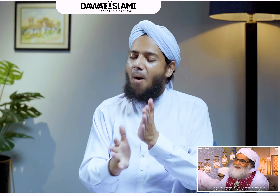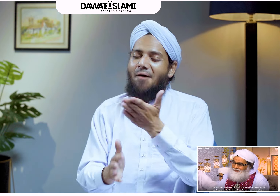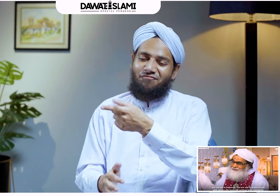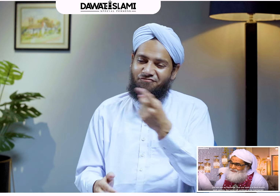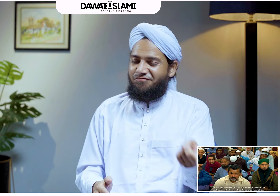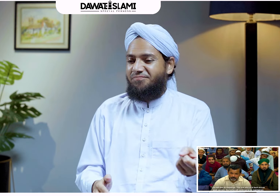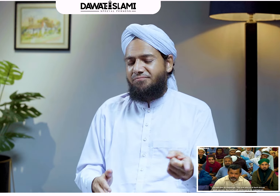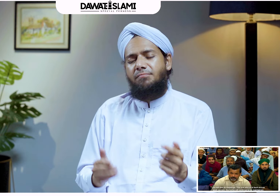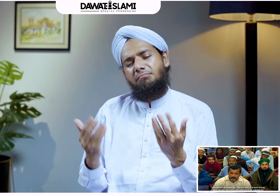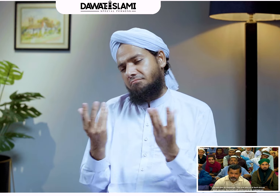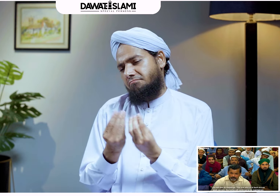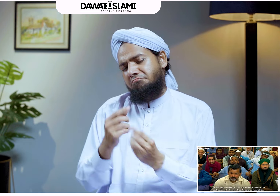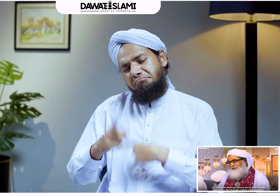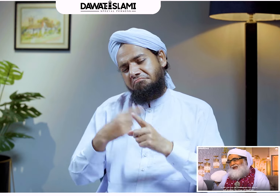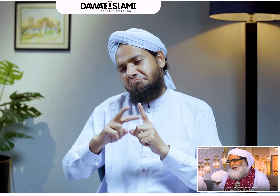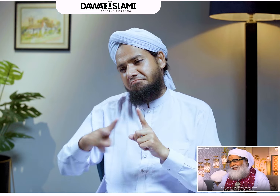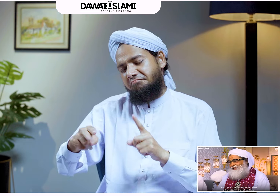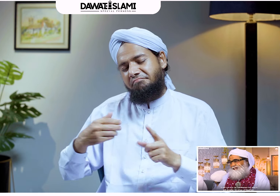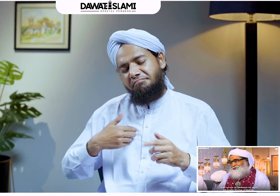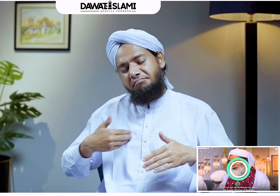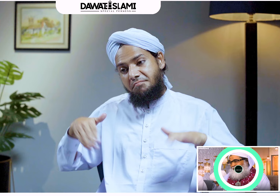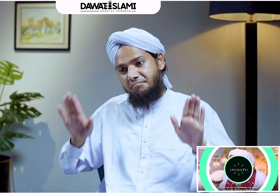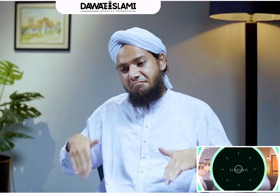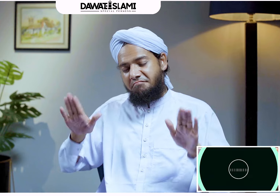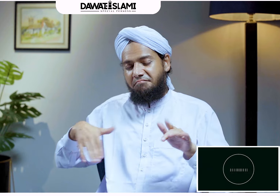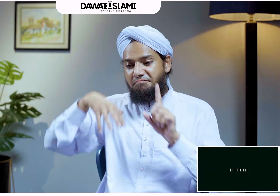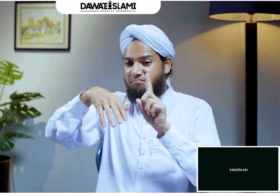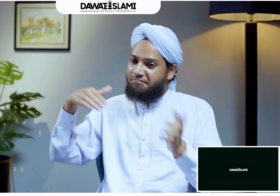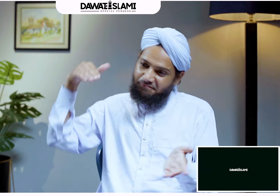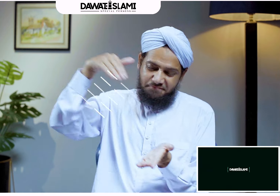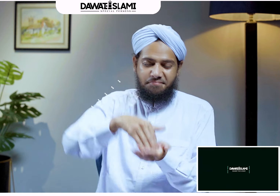مانگ لے, انشاءاللہ گھر چلے گا. چلے گا نہیں مدینے کی طرف اڑے گا انشاءاللہ.